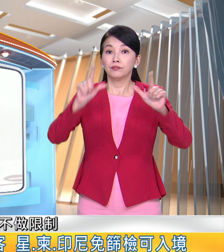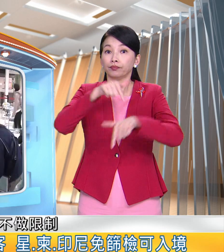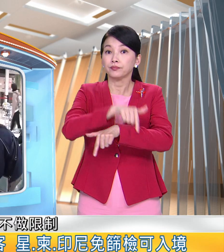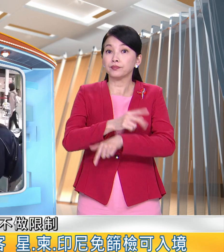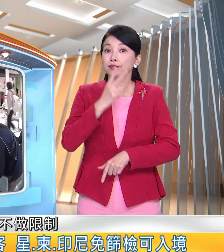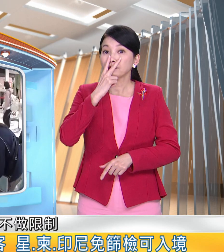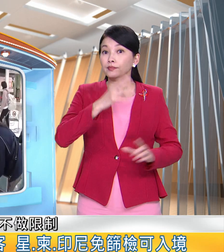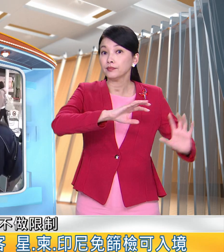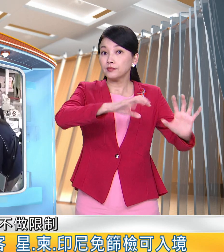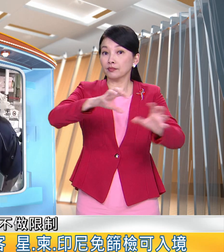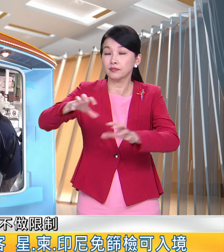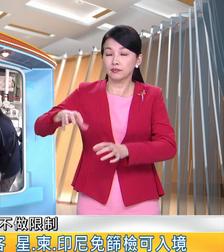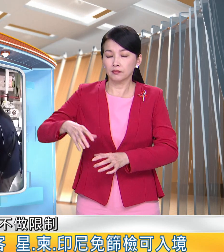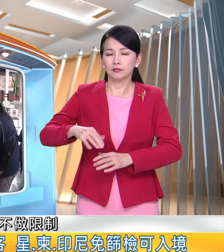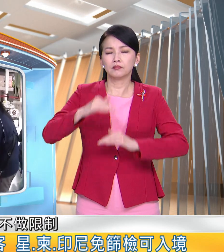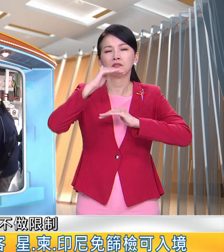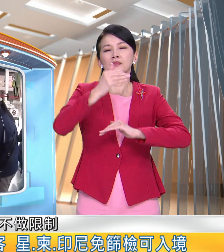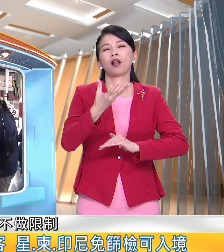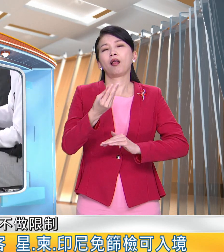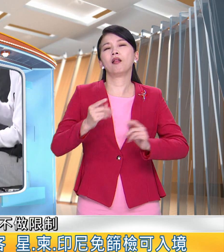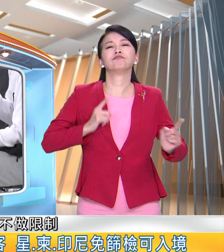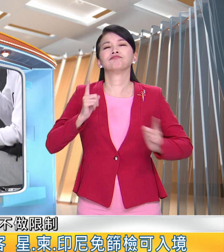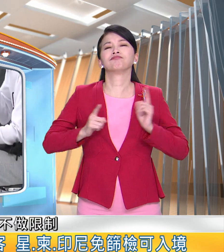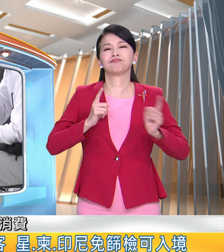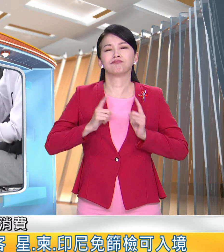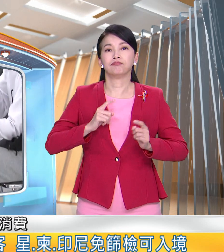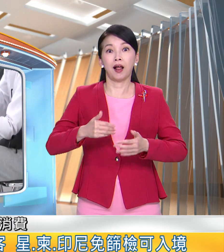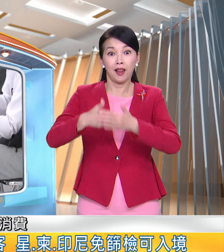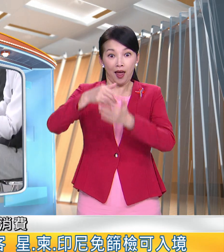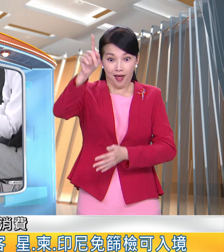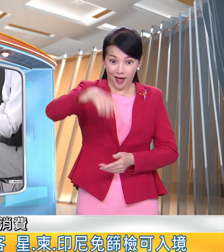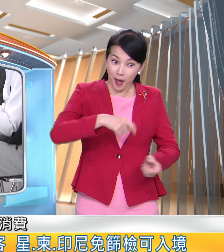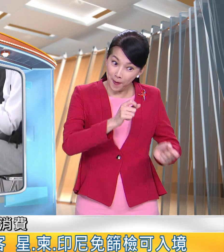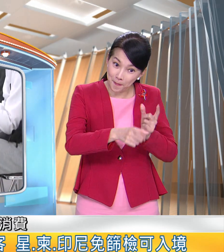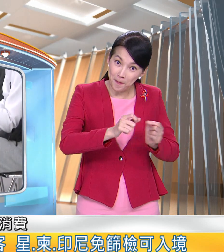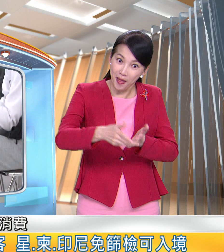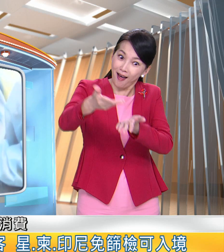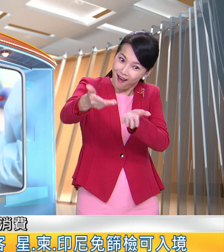国家几乎不做限制，欢迎中国旅客来消费。